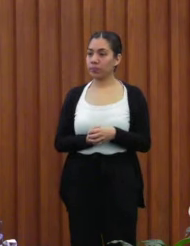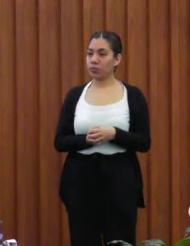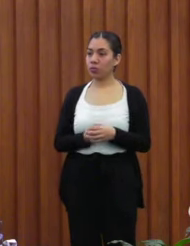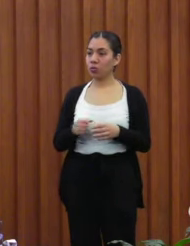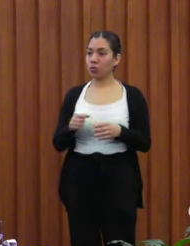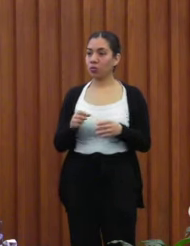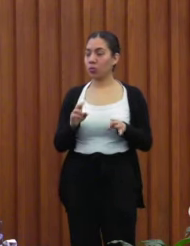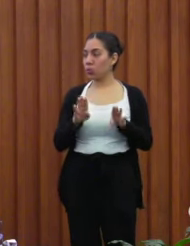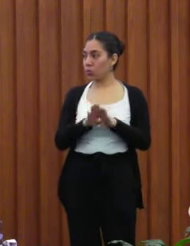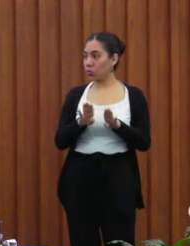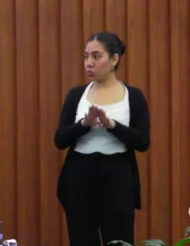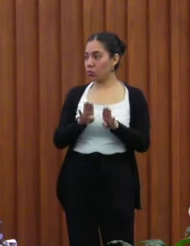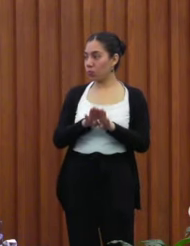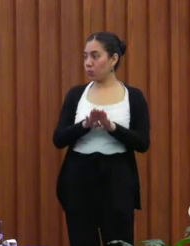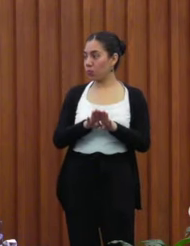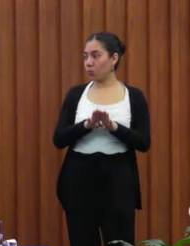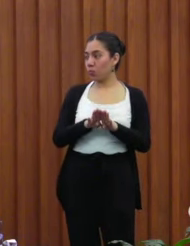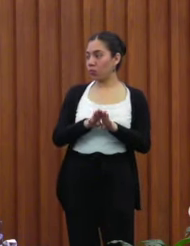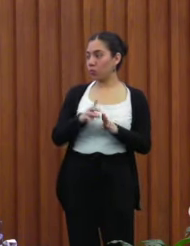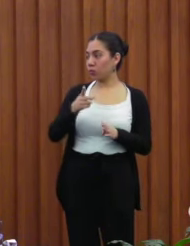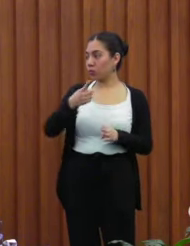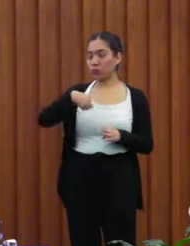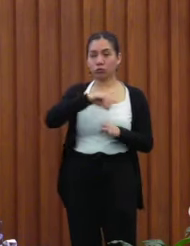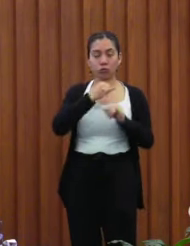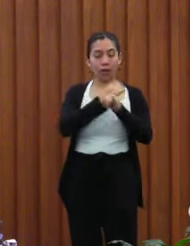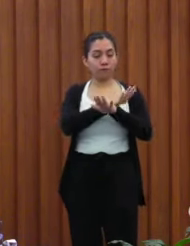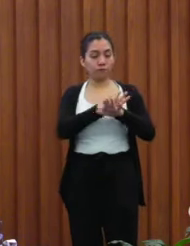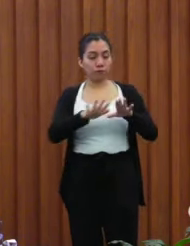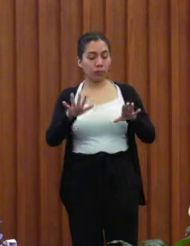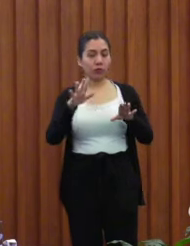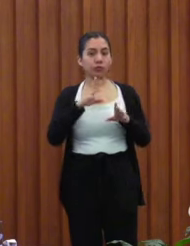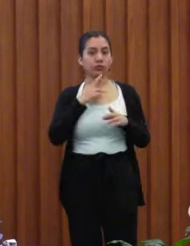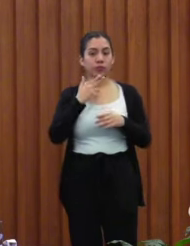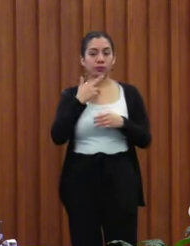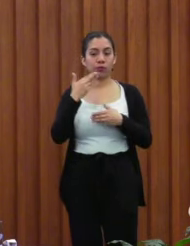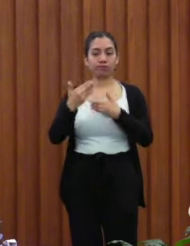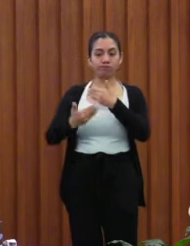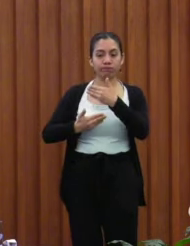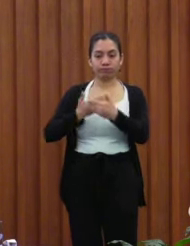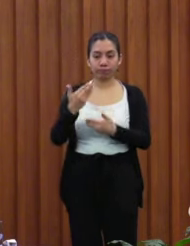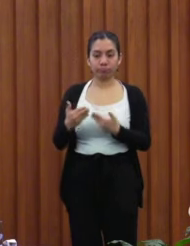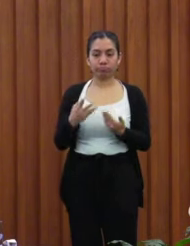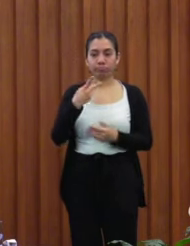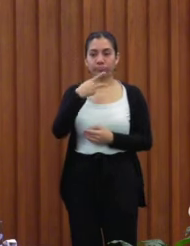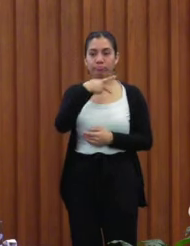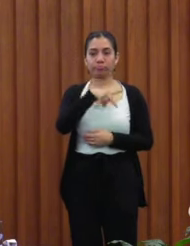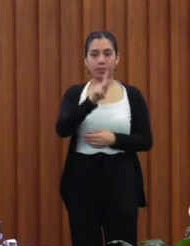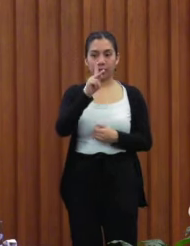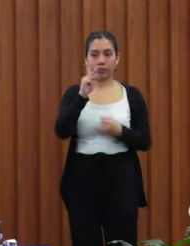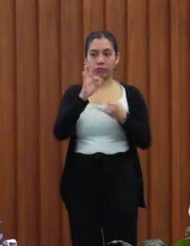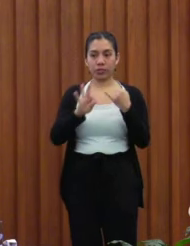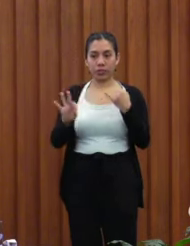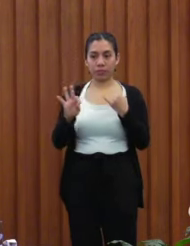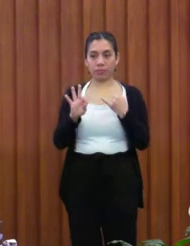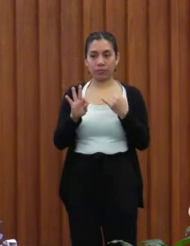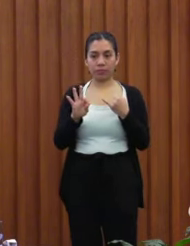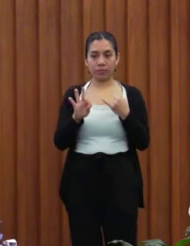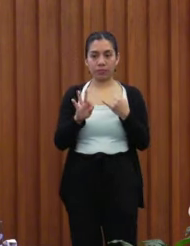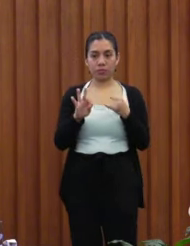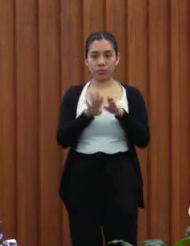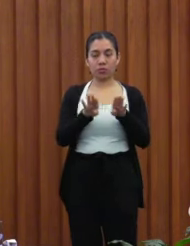cómo se hace uso de este tipo de información cada vez mejor, pero que finalmente esto tiene mucho que ver con ponerlo